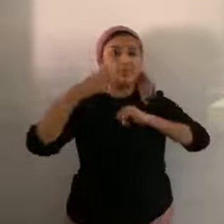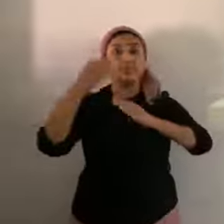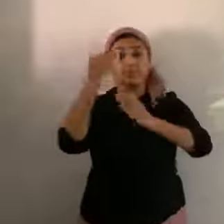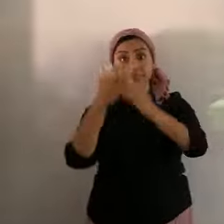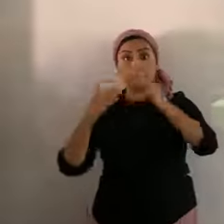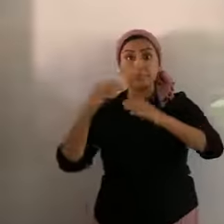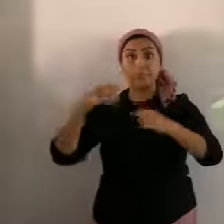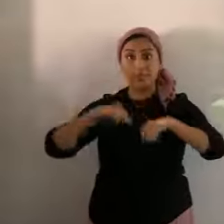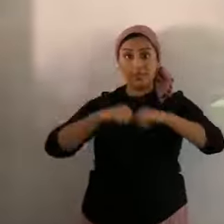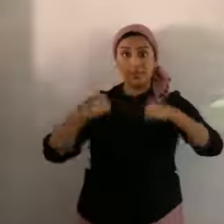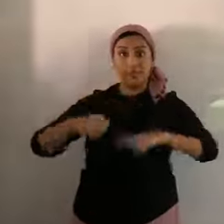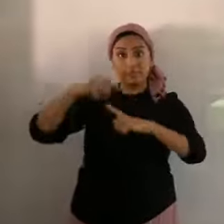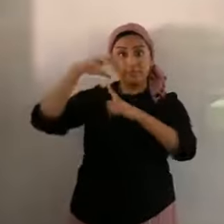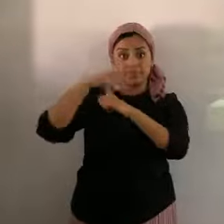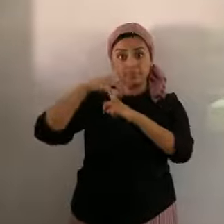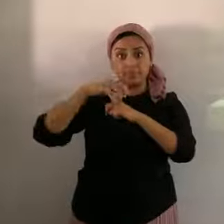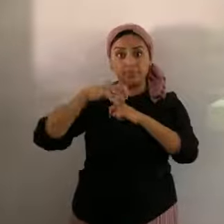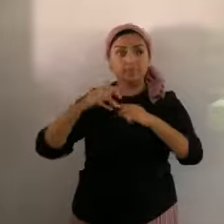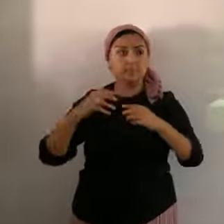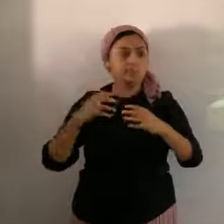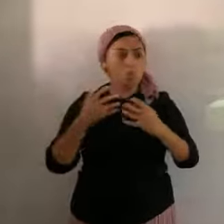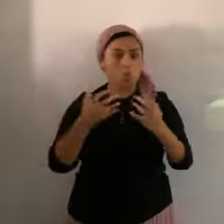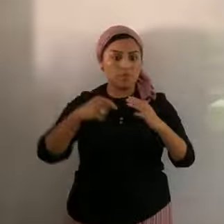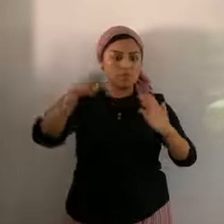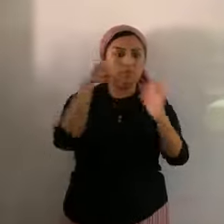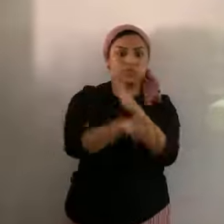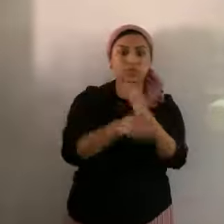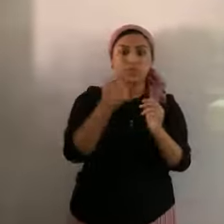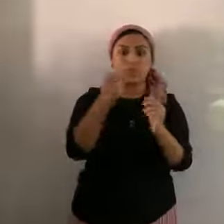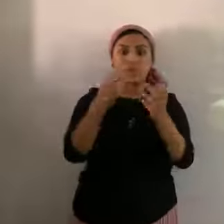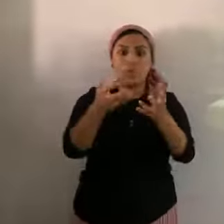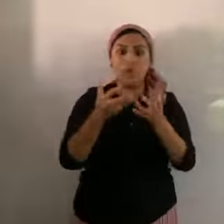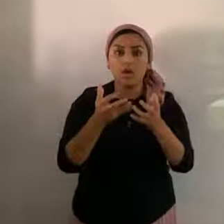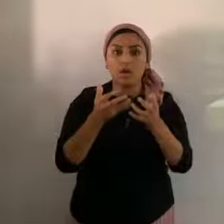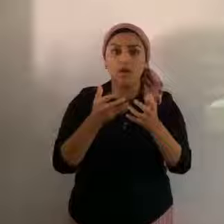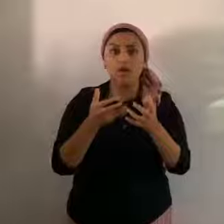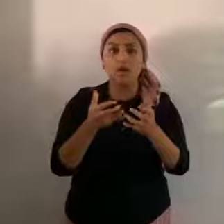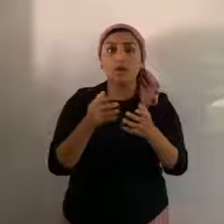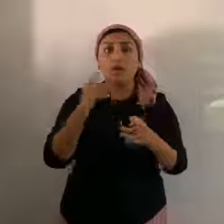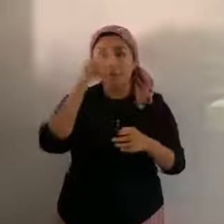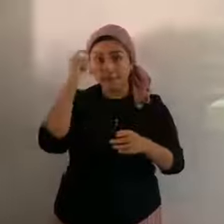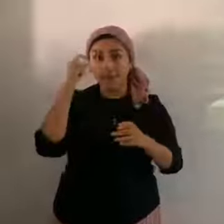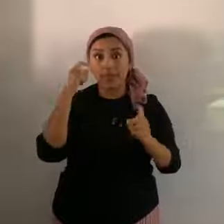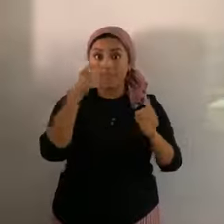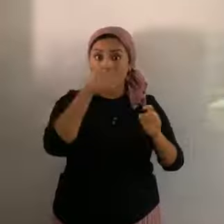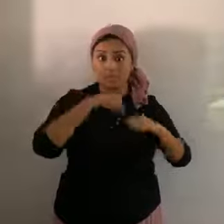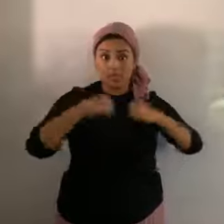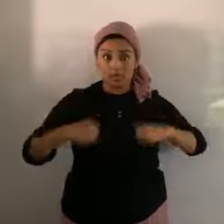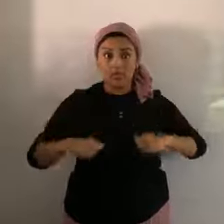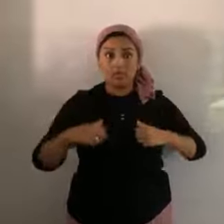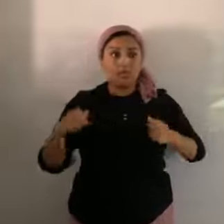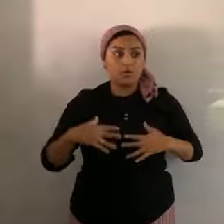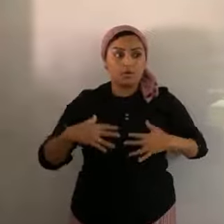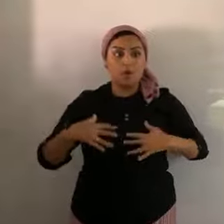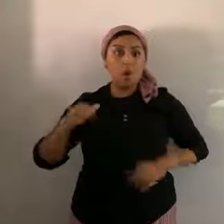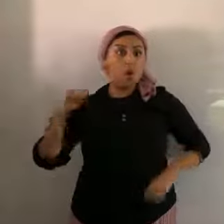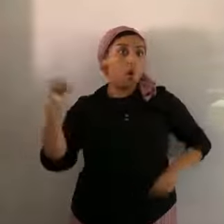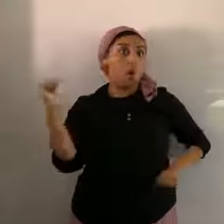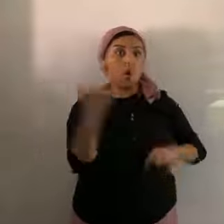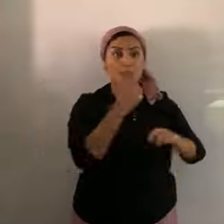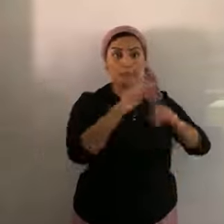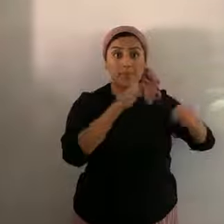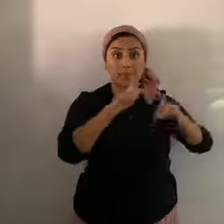los principales Juanín, y buscaban cómo matarle, porque le tenían miedo, por cuanto todo el pueblo estaba admirado